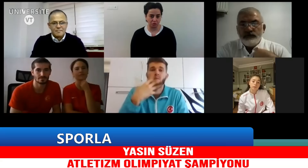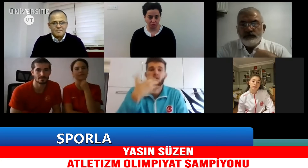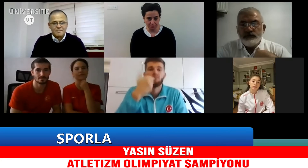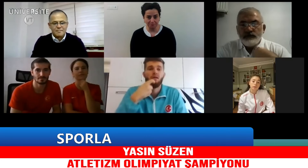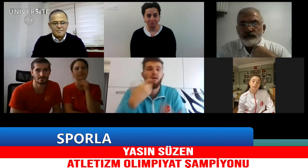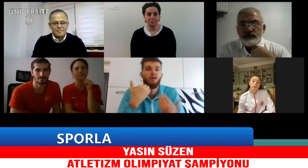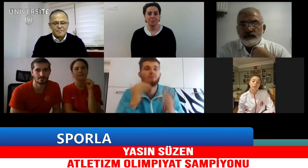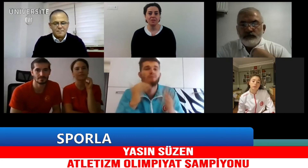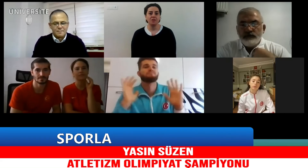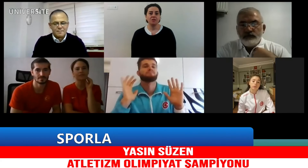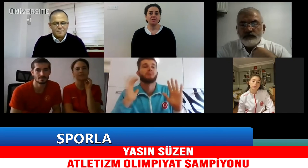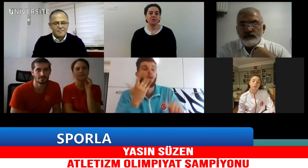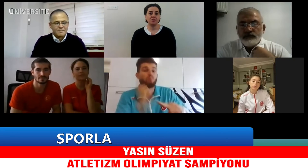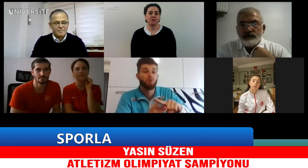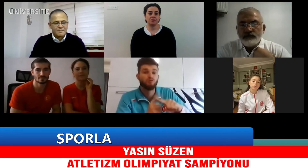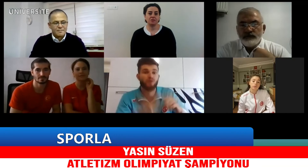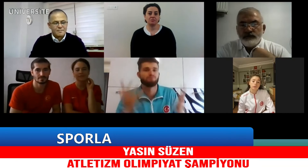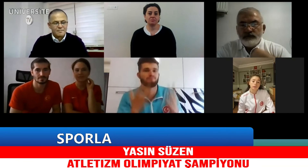olduğunu düşünüyorum.